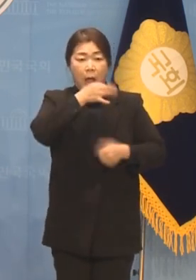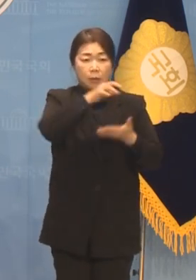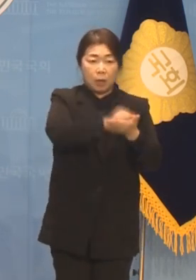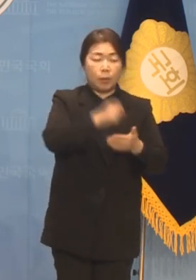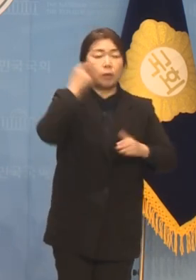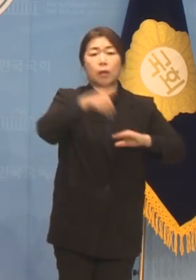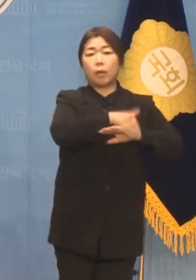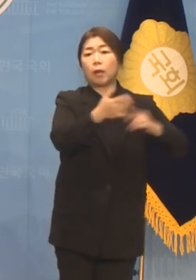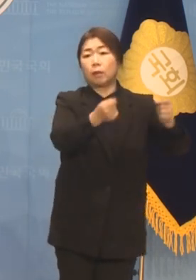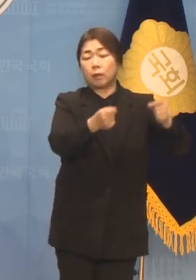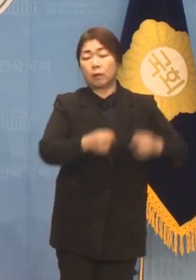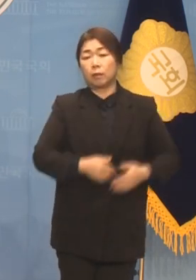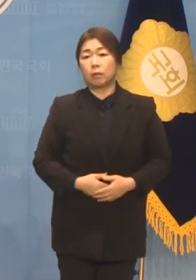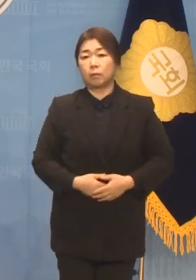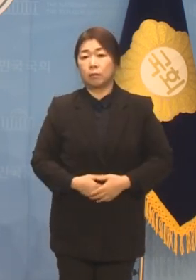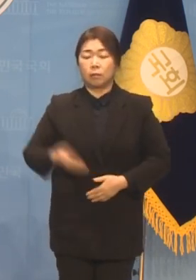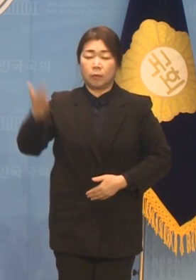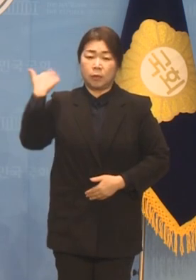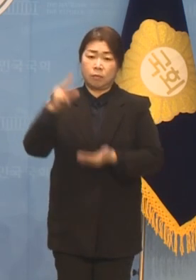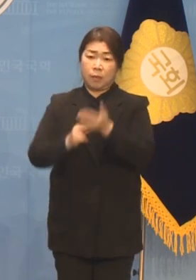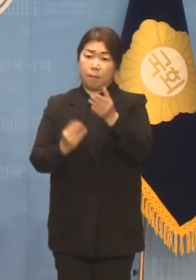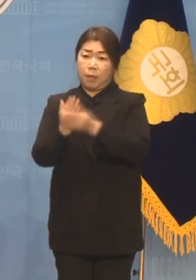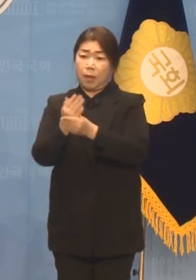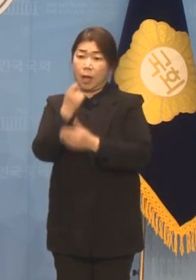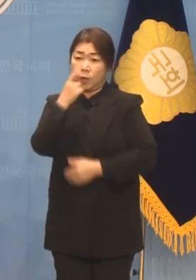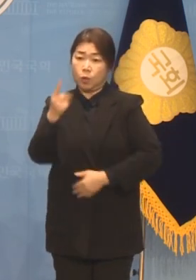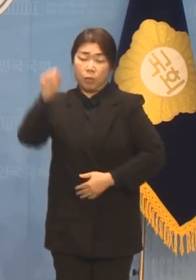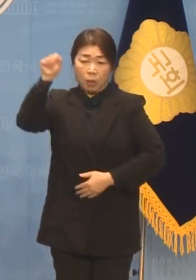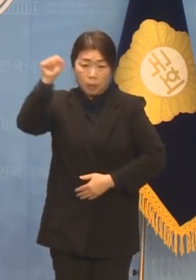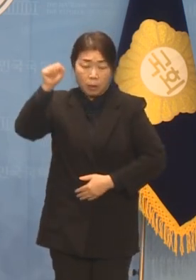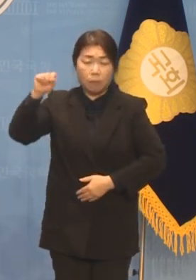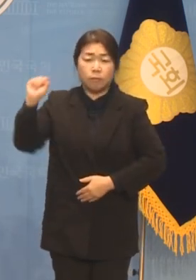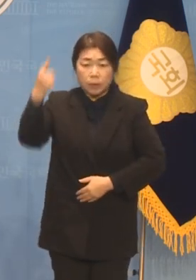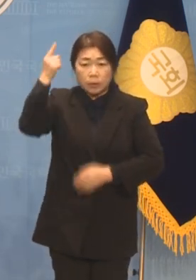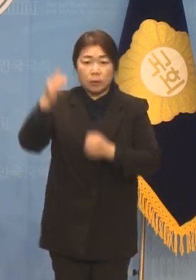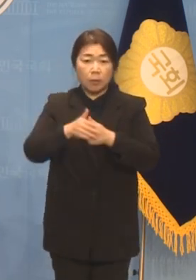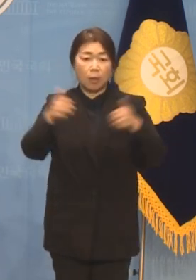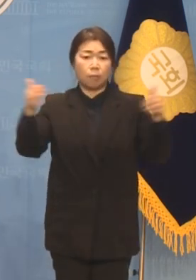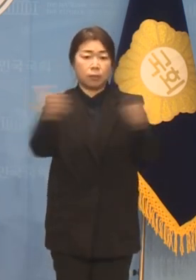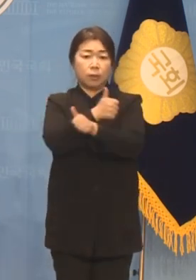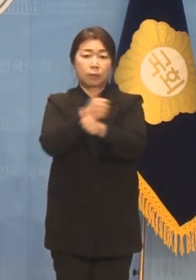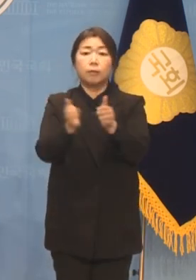정치개혁부터 무력화하려는 협잡의 언어, 욕심의 언어에 불과합니다.